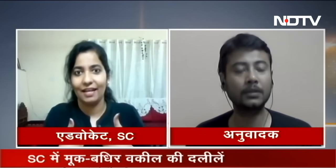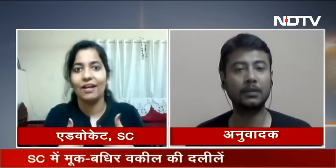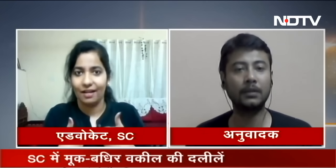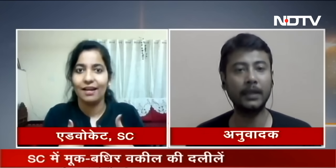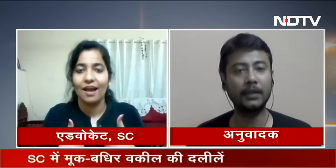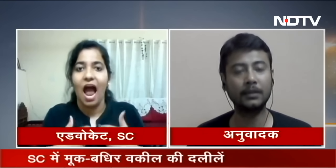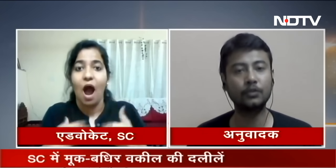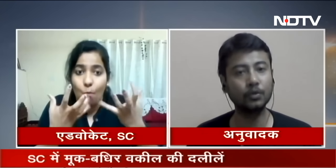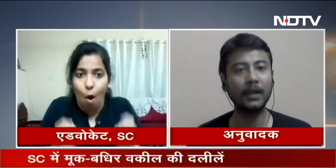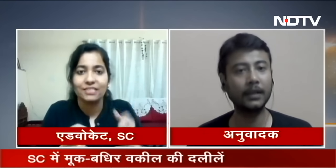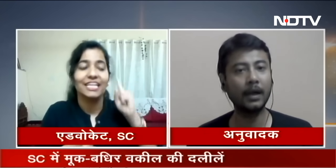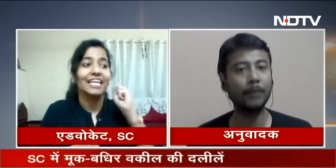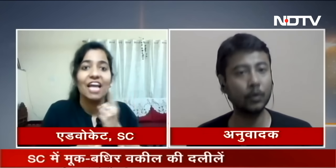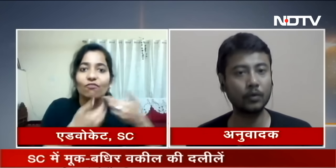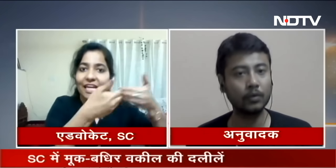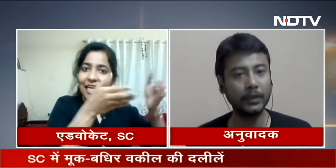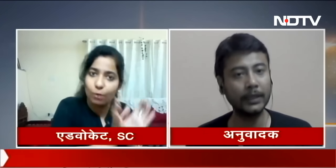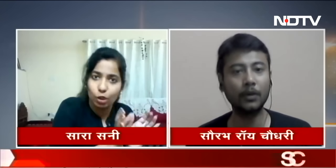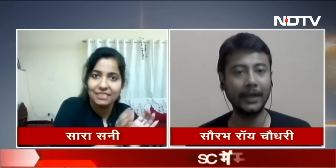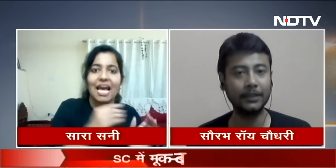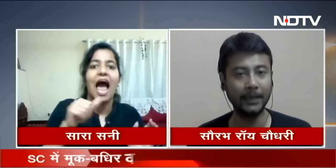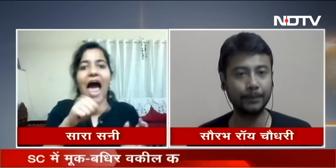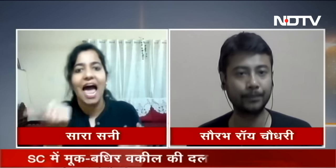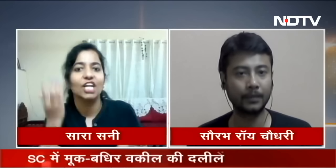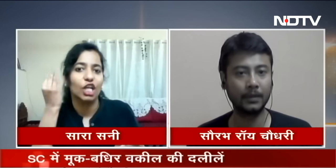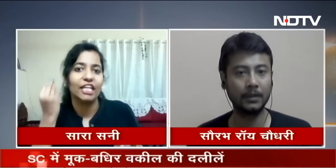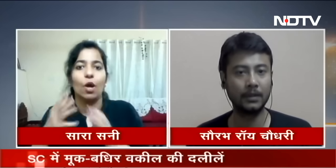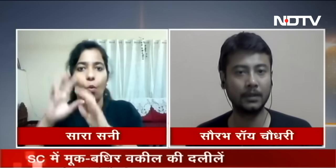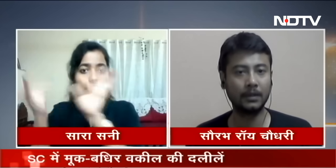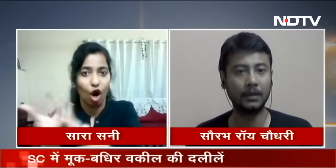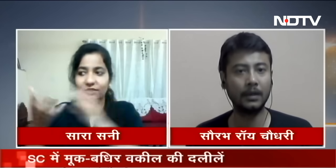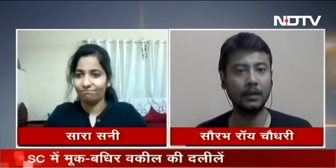बहुत एक जुनून था कि हम लोगों को इक्वल राइट्स मिले,